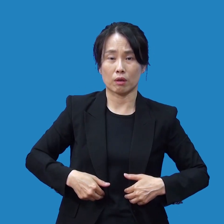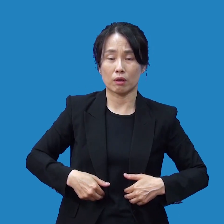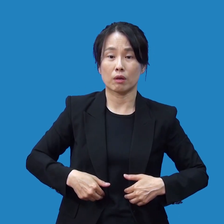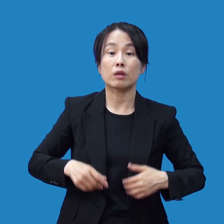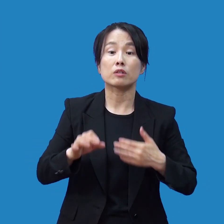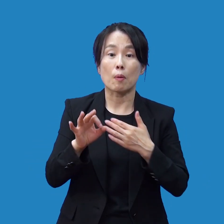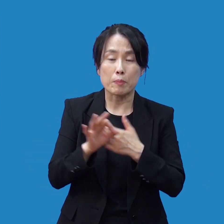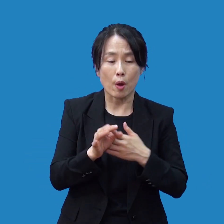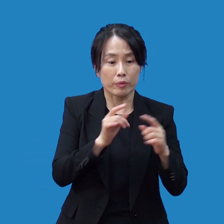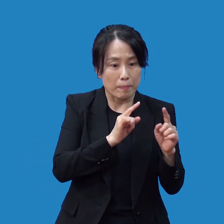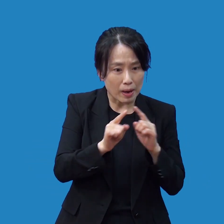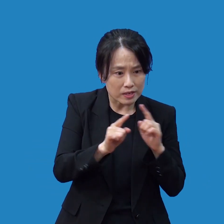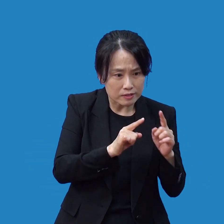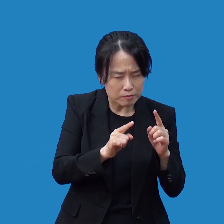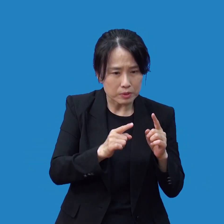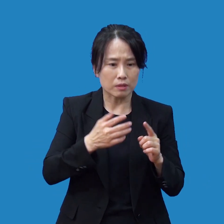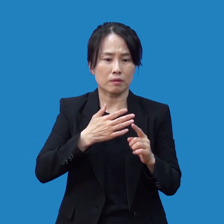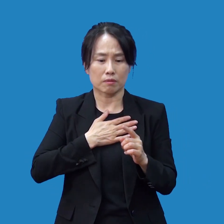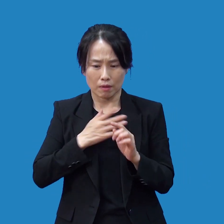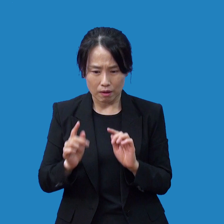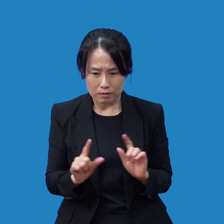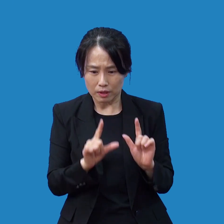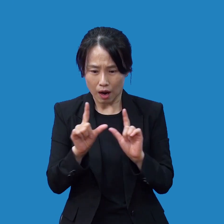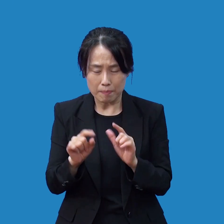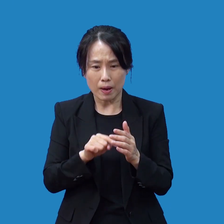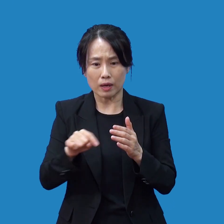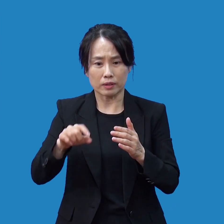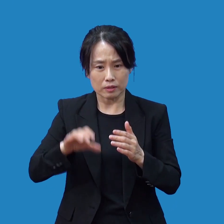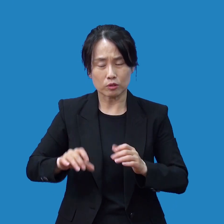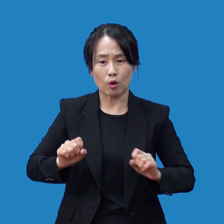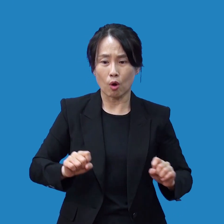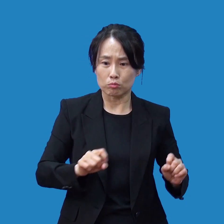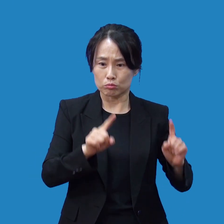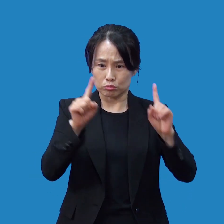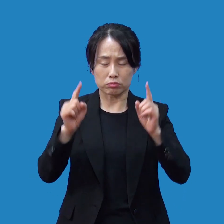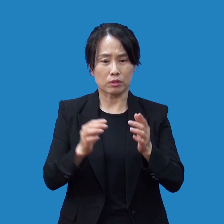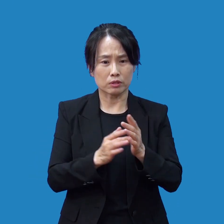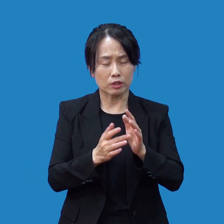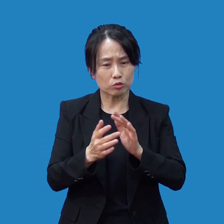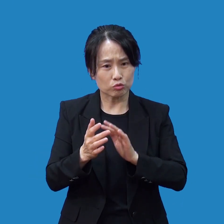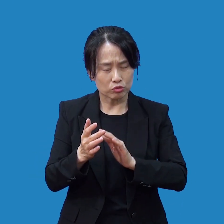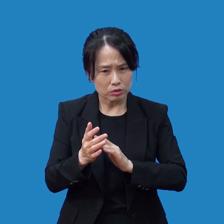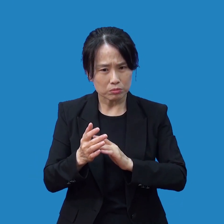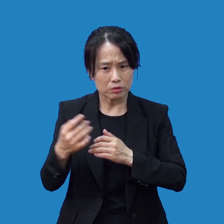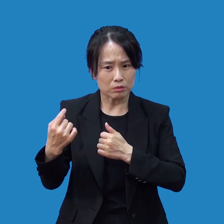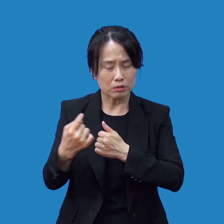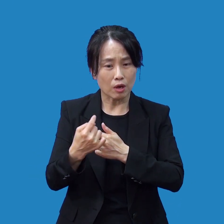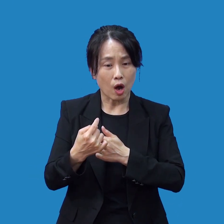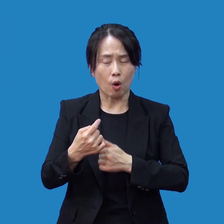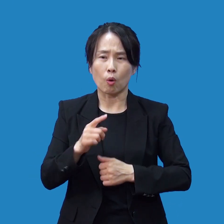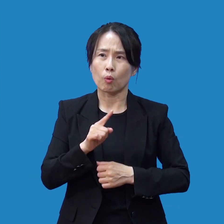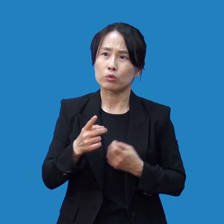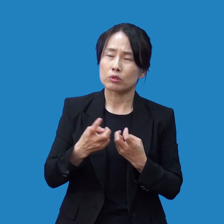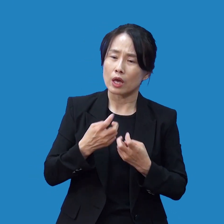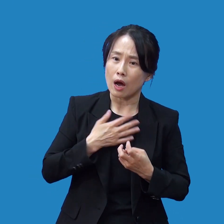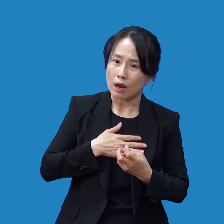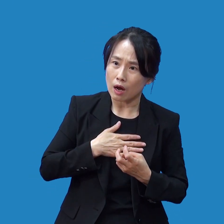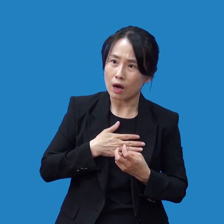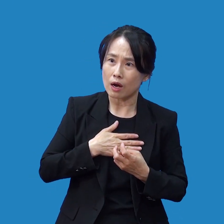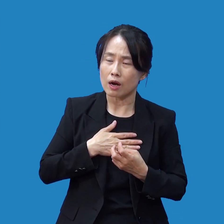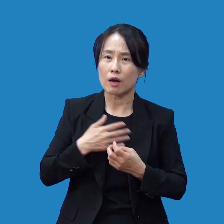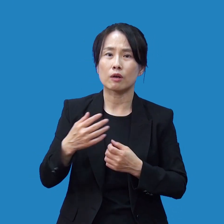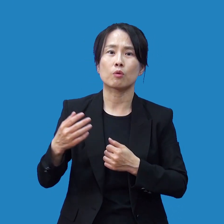그러면 말씀이 어떻게 우리의 삶 속에서 부활하신 그리스도를 밝히 증거하는가, 부활의 증인으로서의 삶을